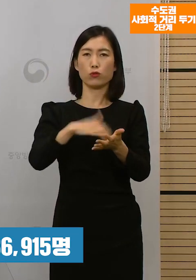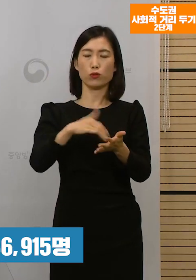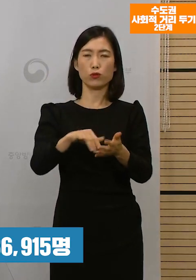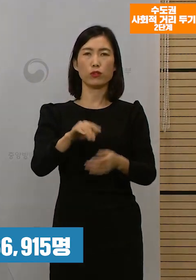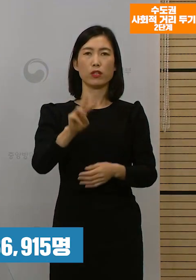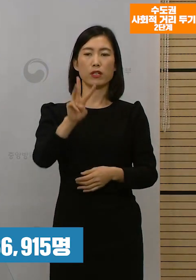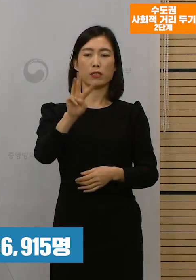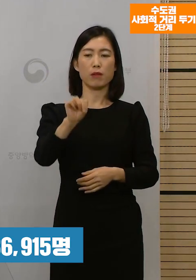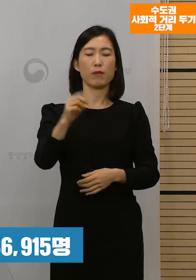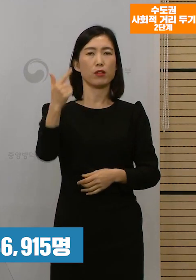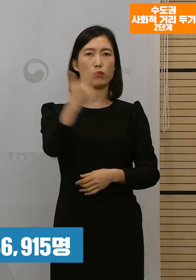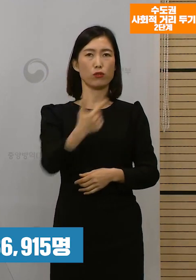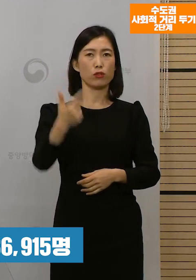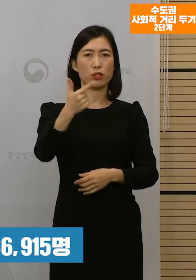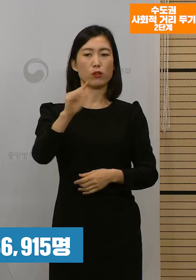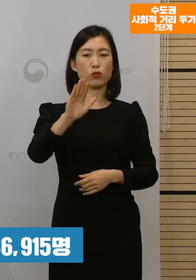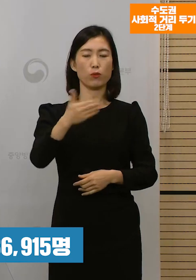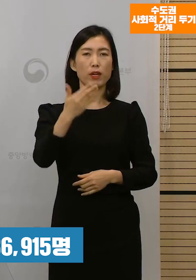확진자는